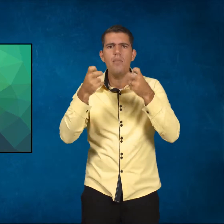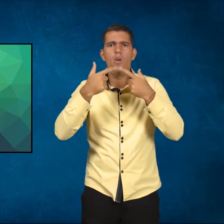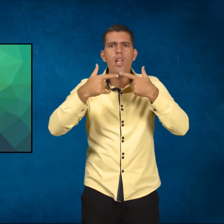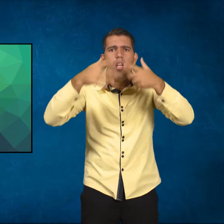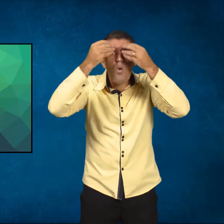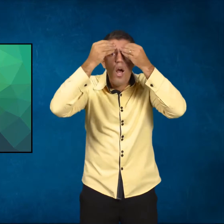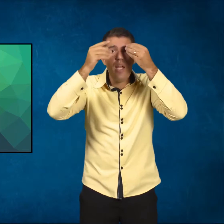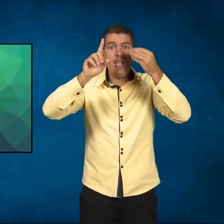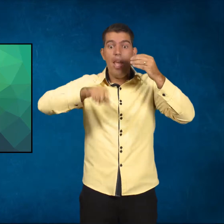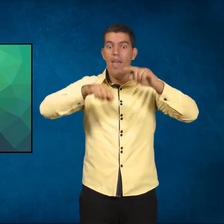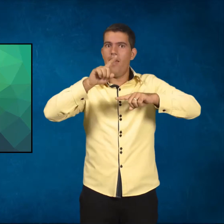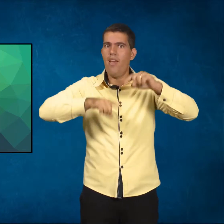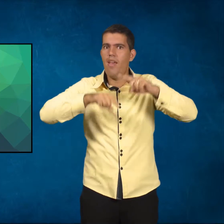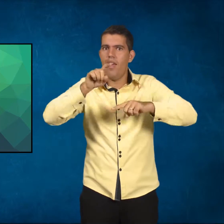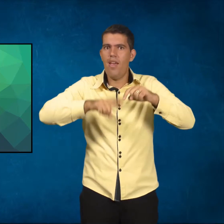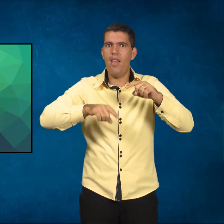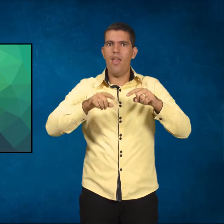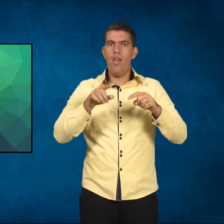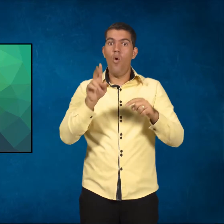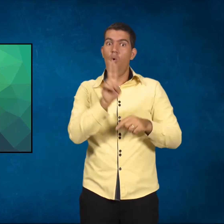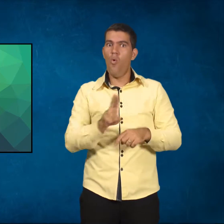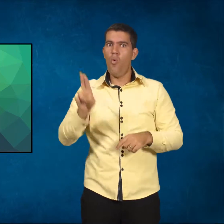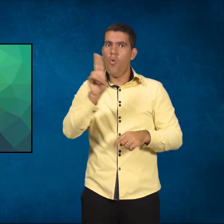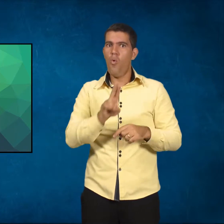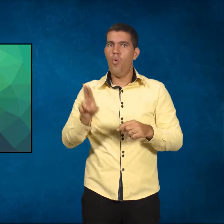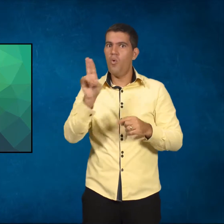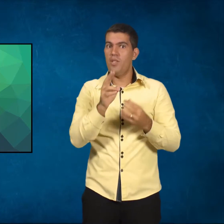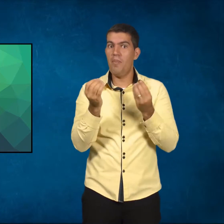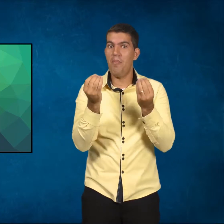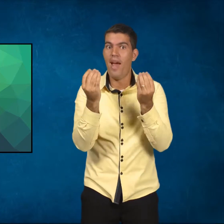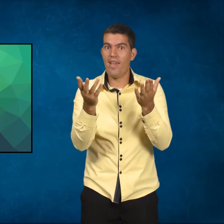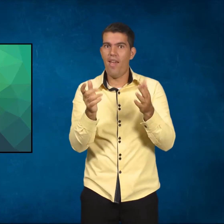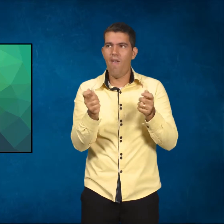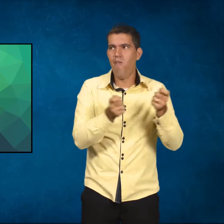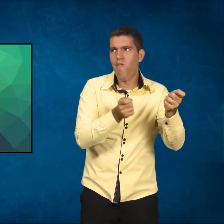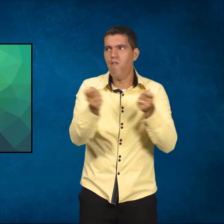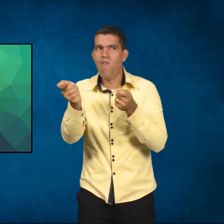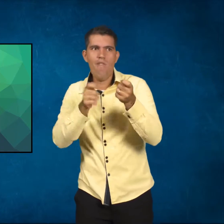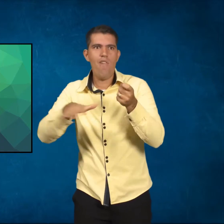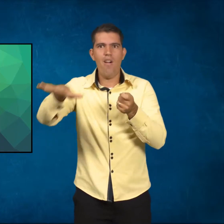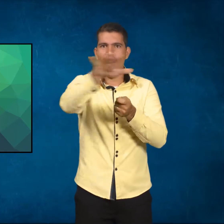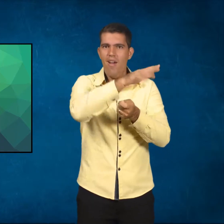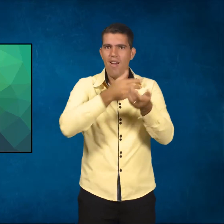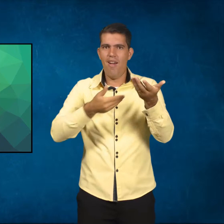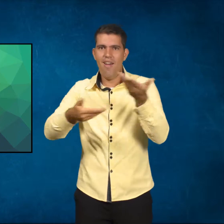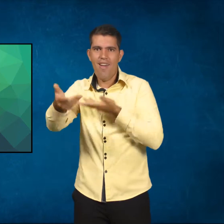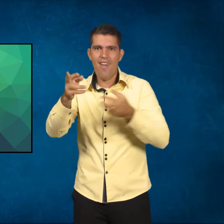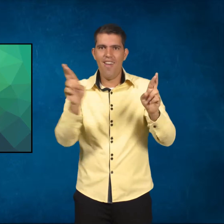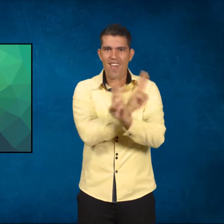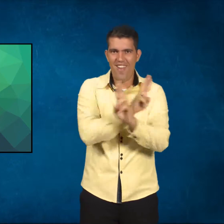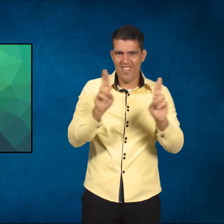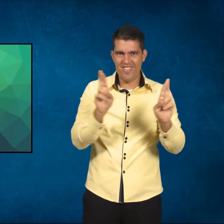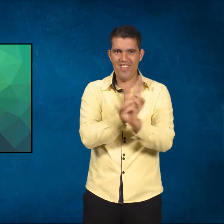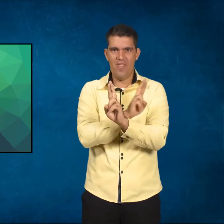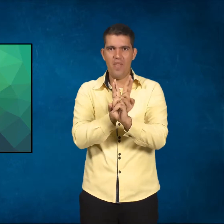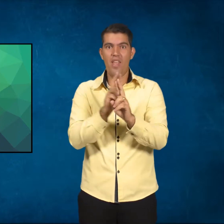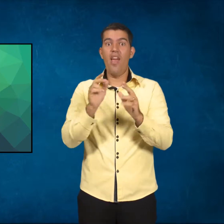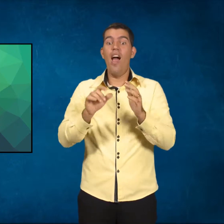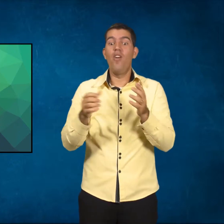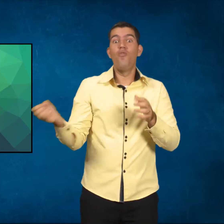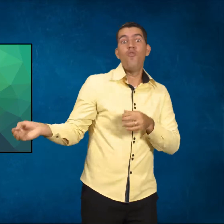que as crianças usam para controlar o ambiente, as relações, estabelecendo assim uma nova relação comum do